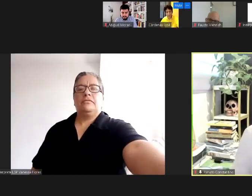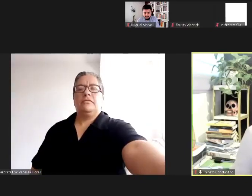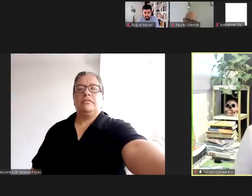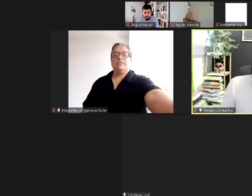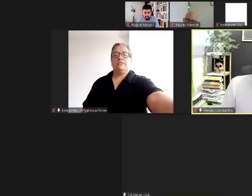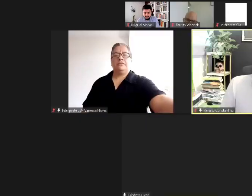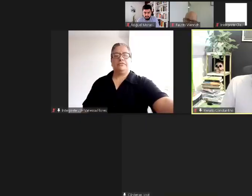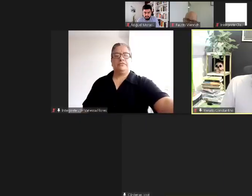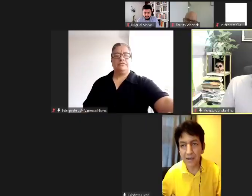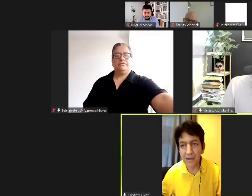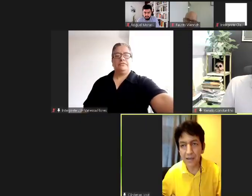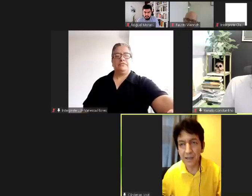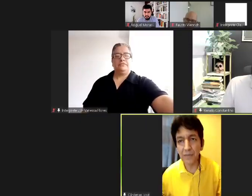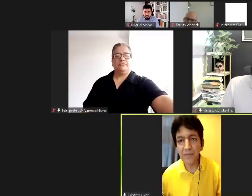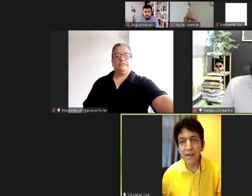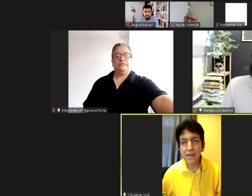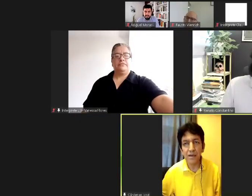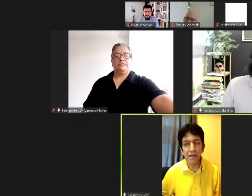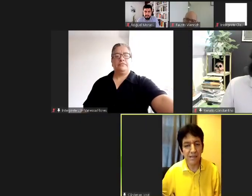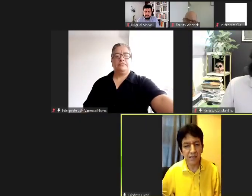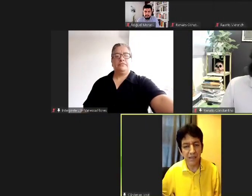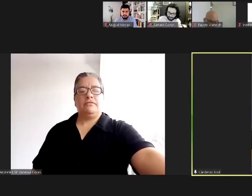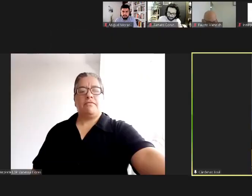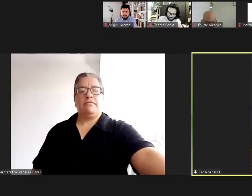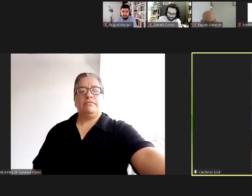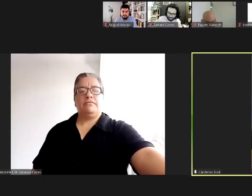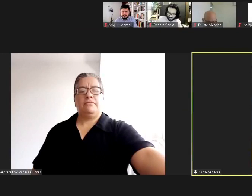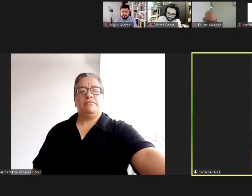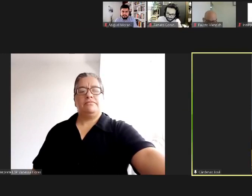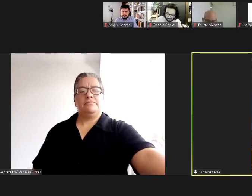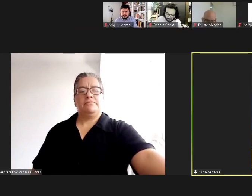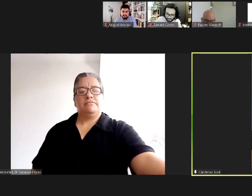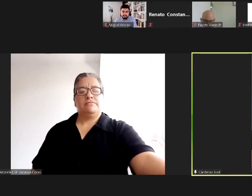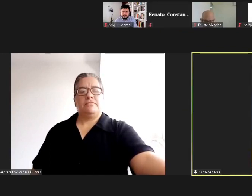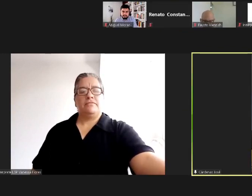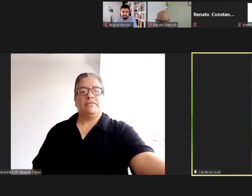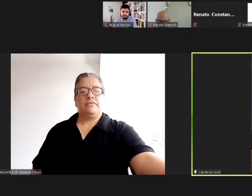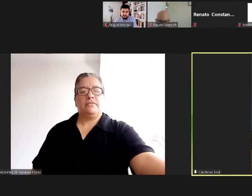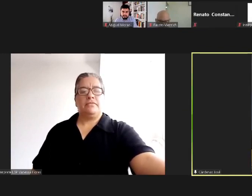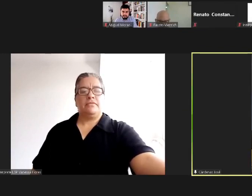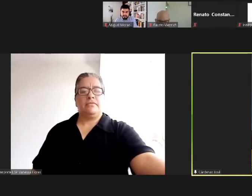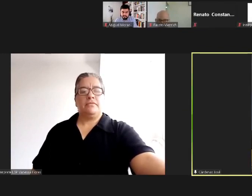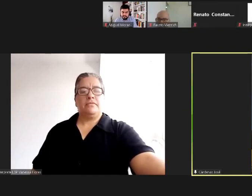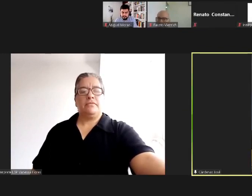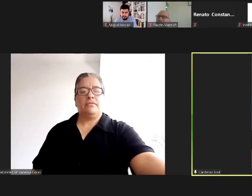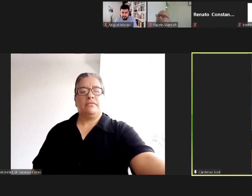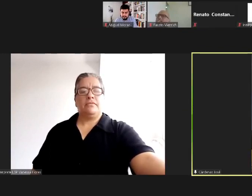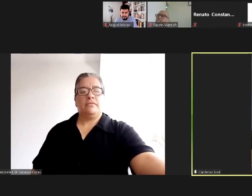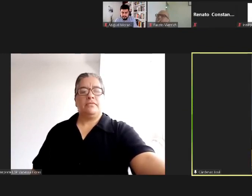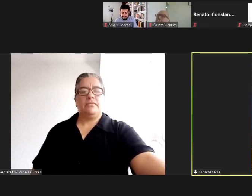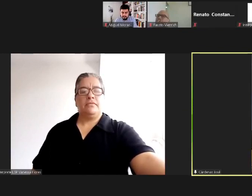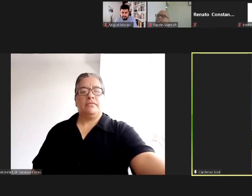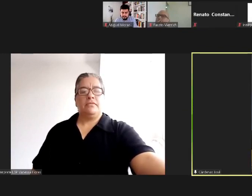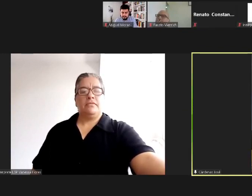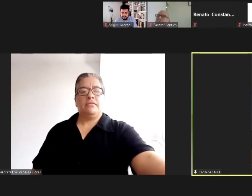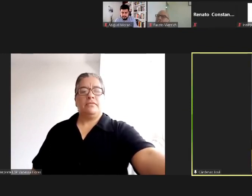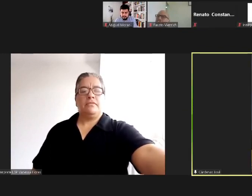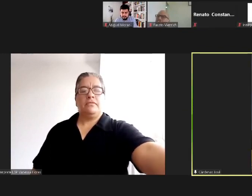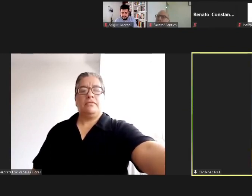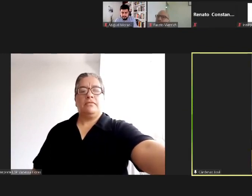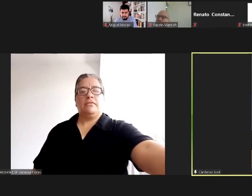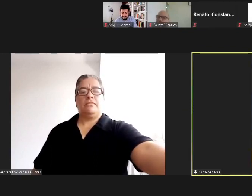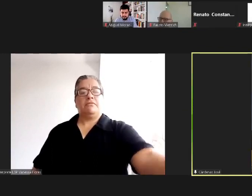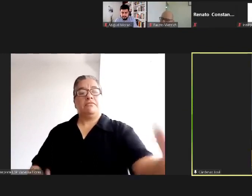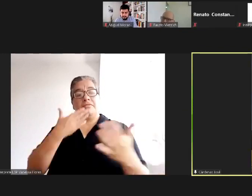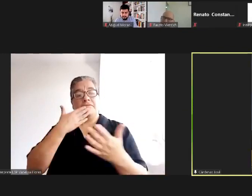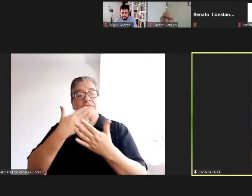Ok, gracias Renato. Ahora seguimos en una segunda ronda. La tercera ronda va a ser reflexiones,